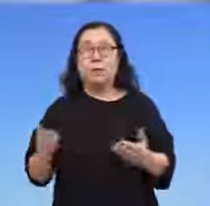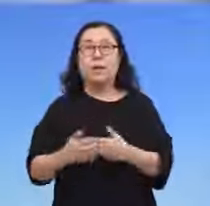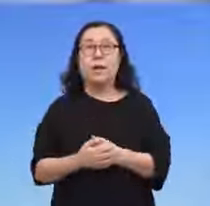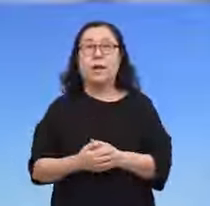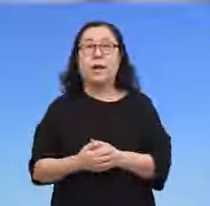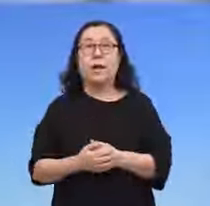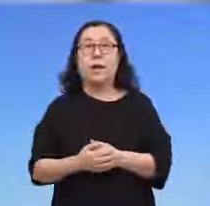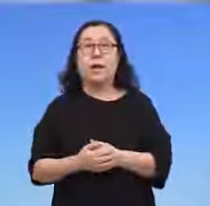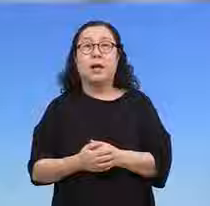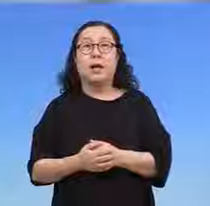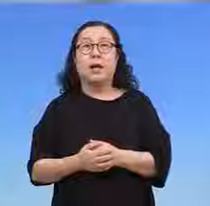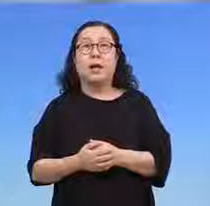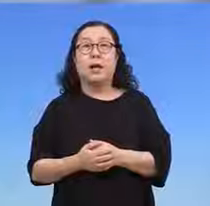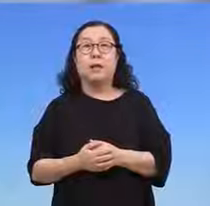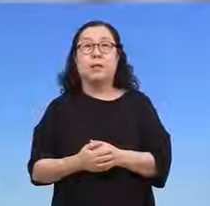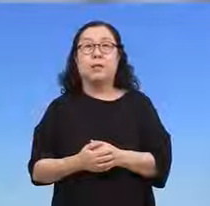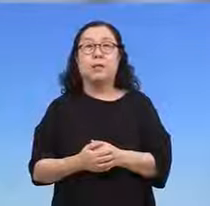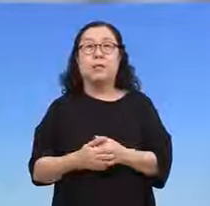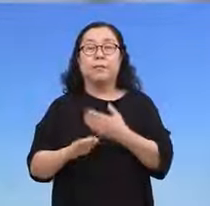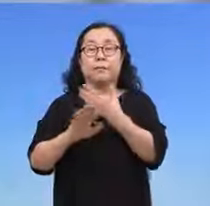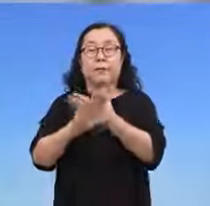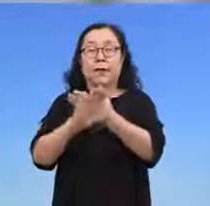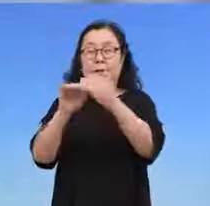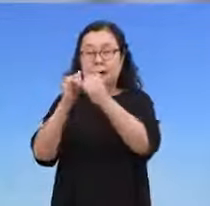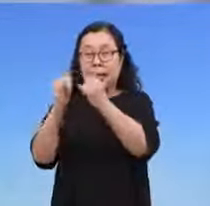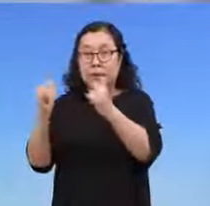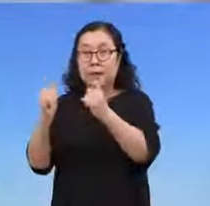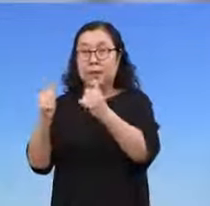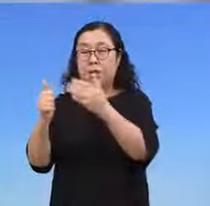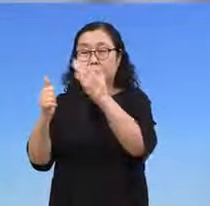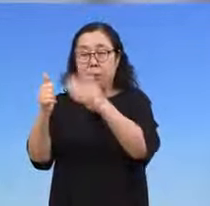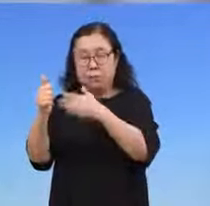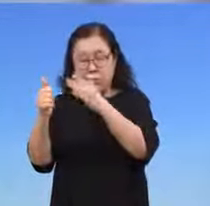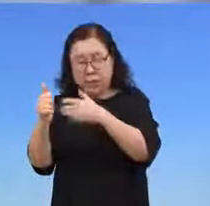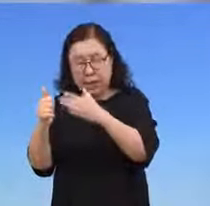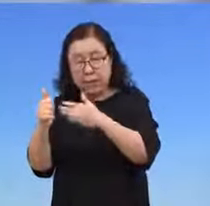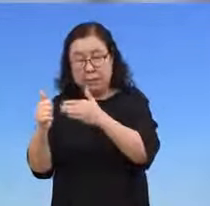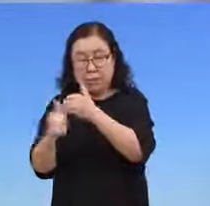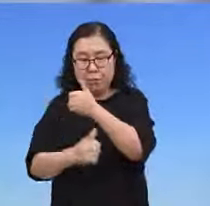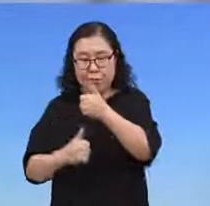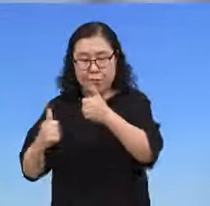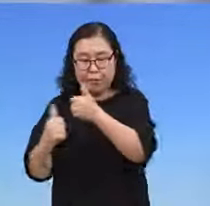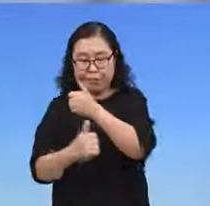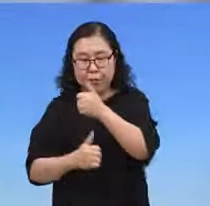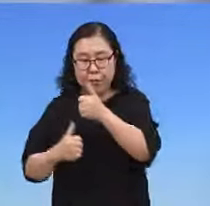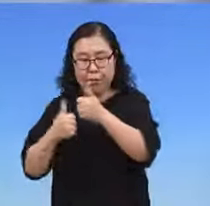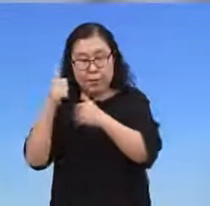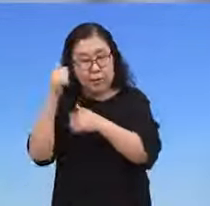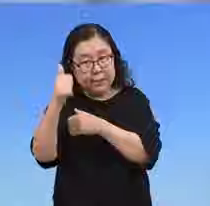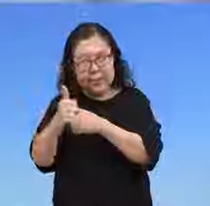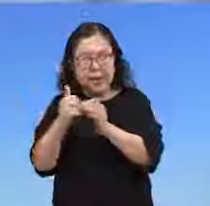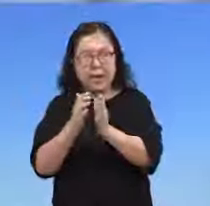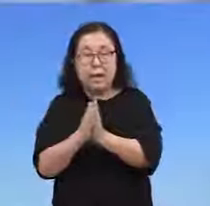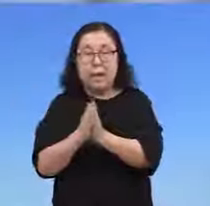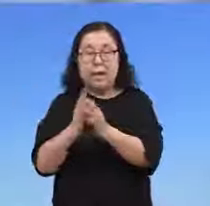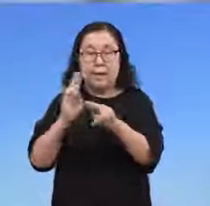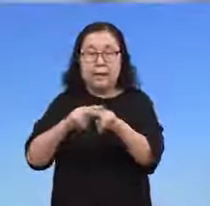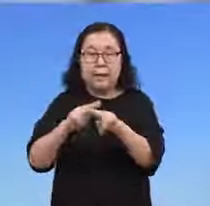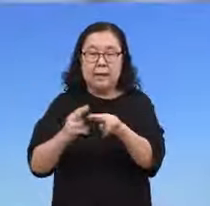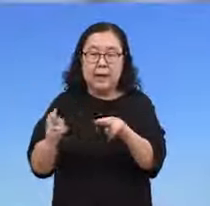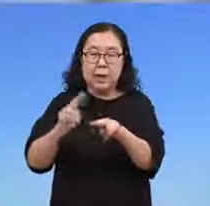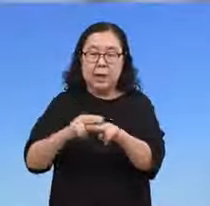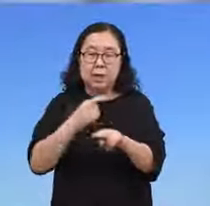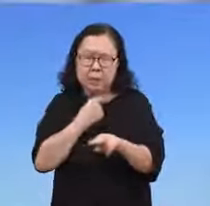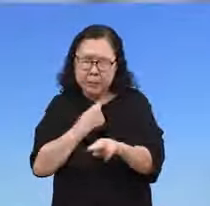뭐 어느 뭐 이런 거 좀 되게 위원장 자리 좀 되게 해달라 이런 부탁 해본 적이 없고요.